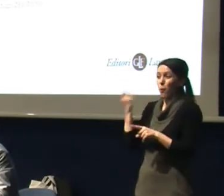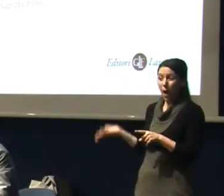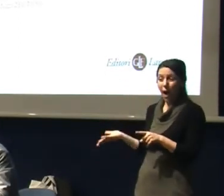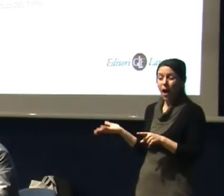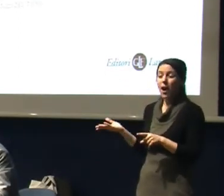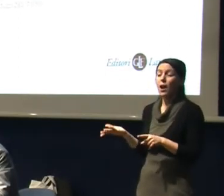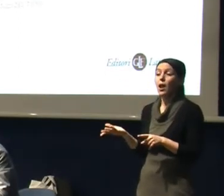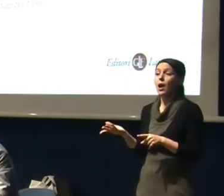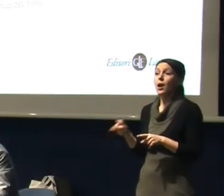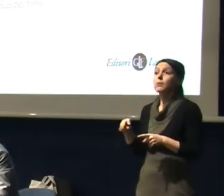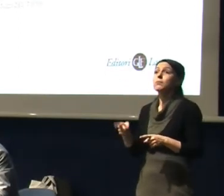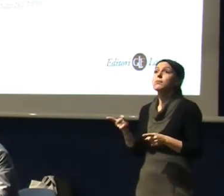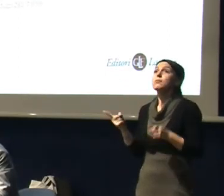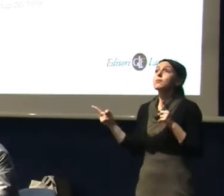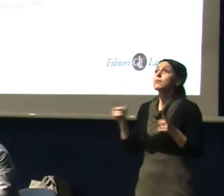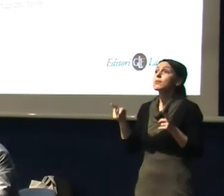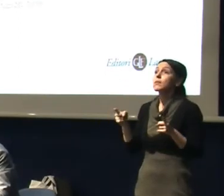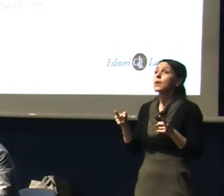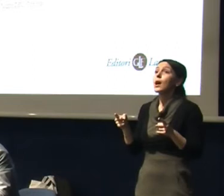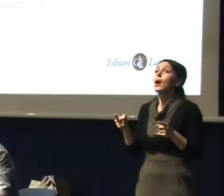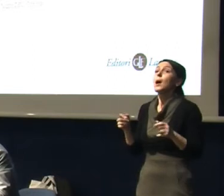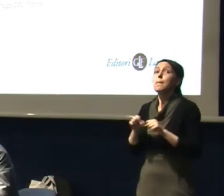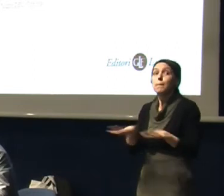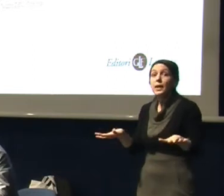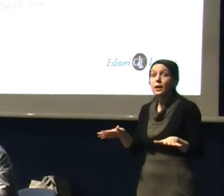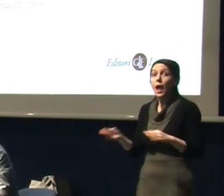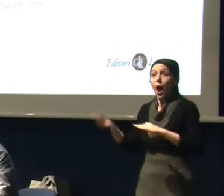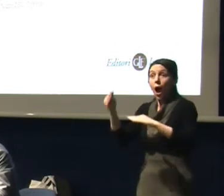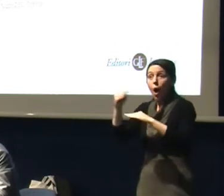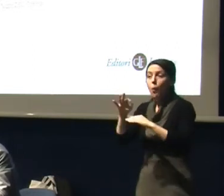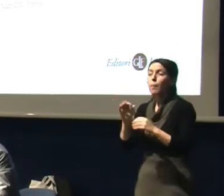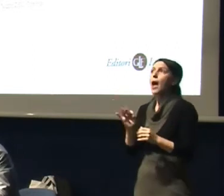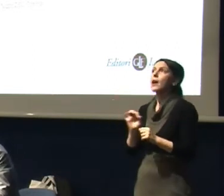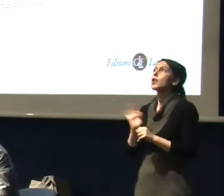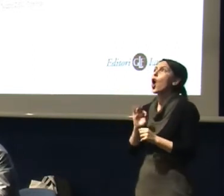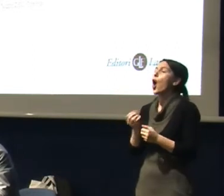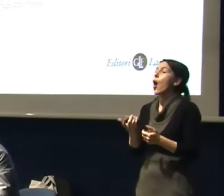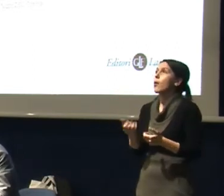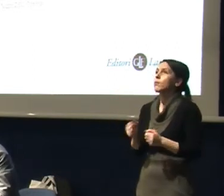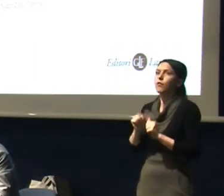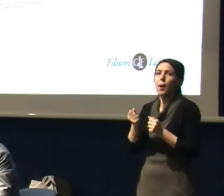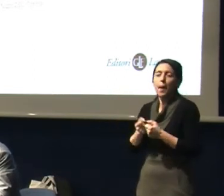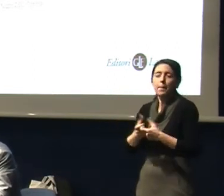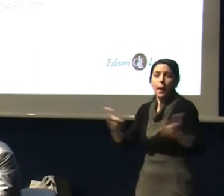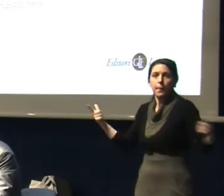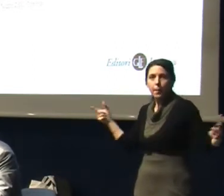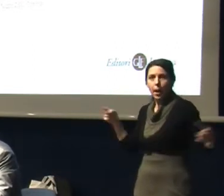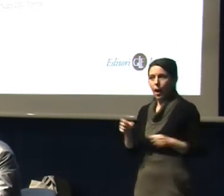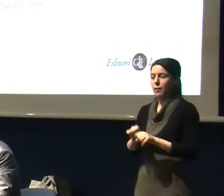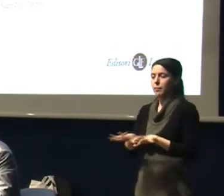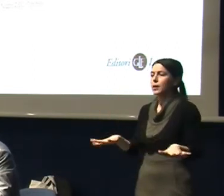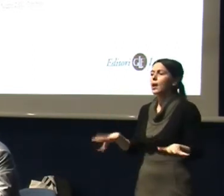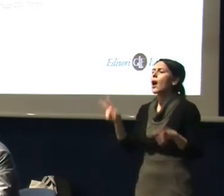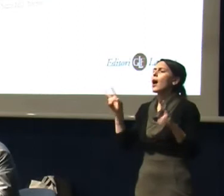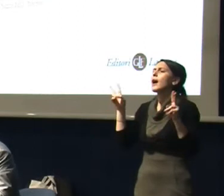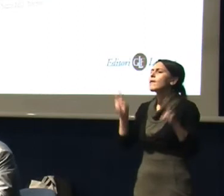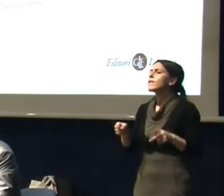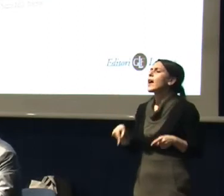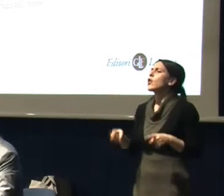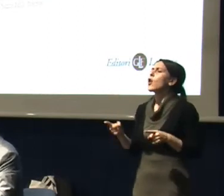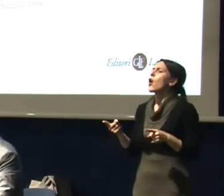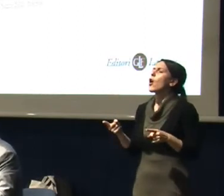siamo in un'epoca di moltiplicazione dei media di esplosioni dei media certamente siamo in un momento in cui il